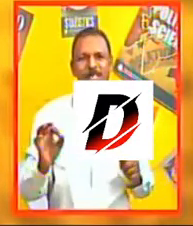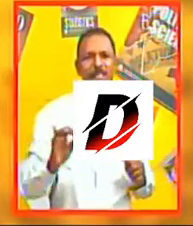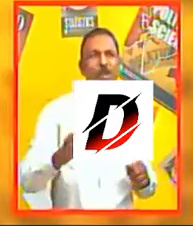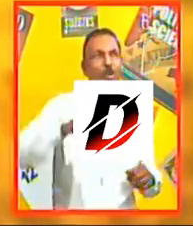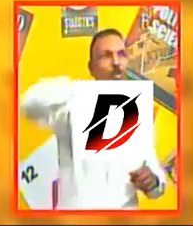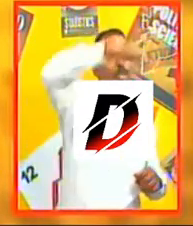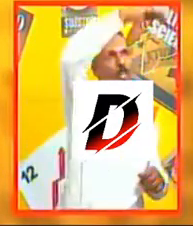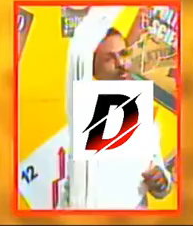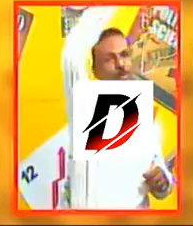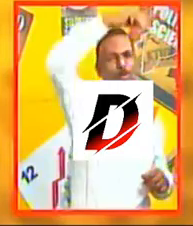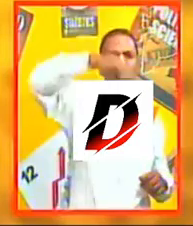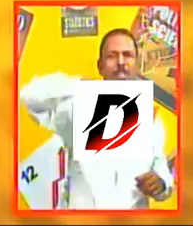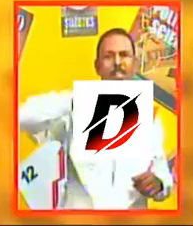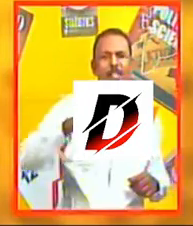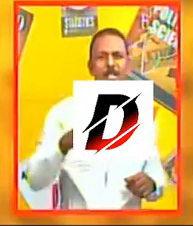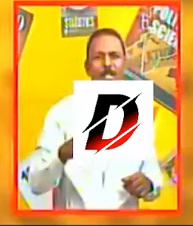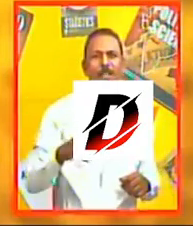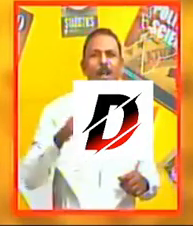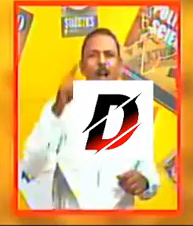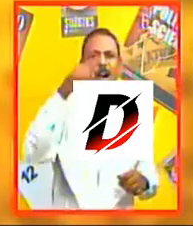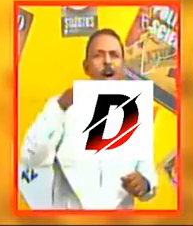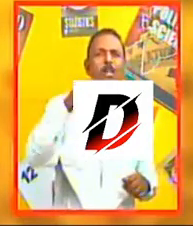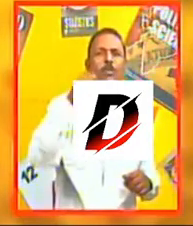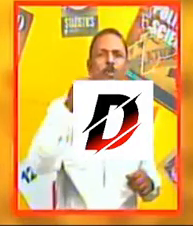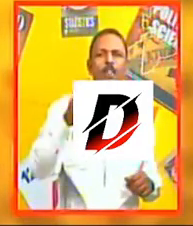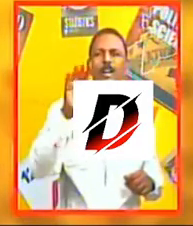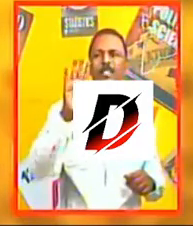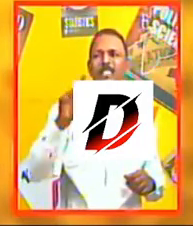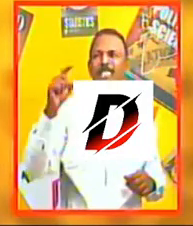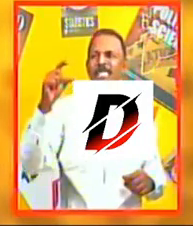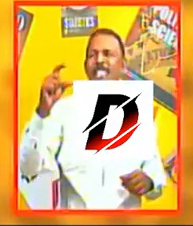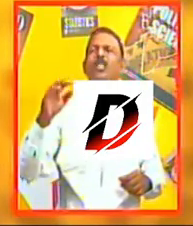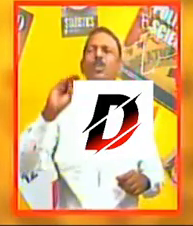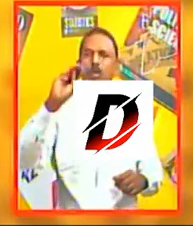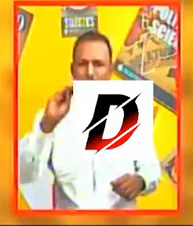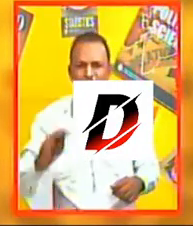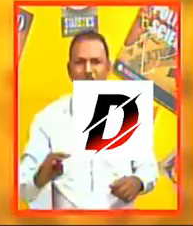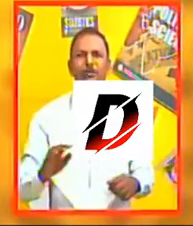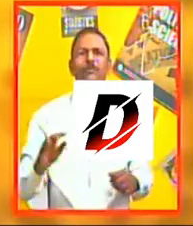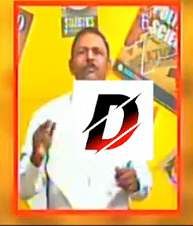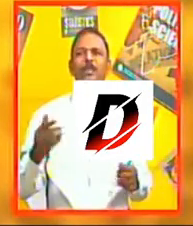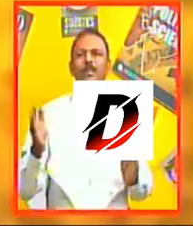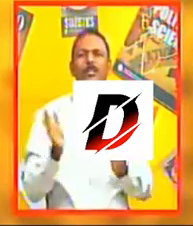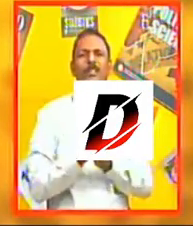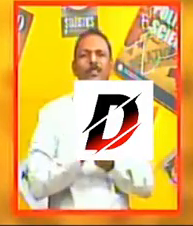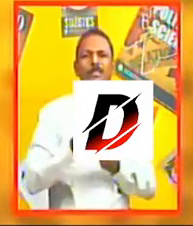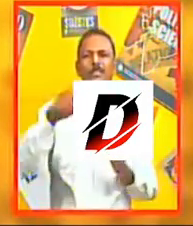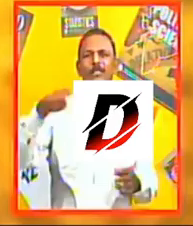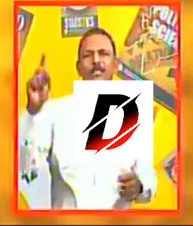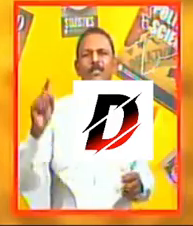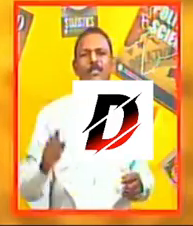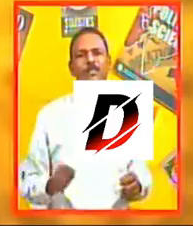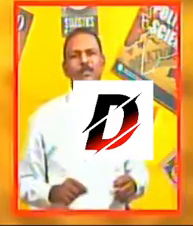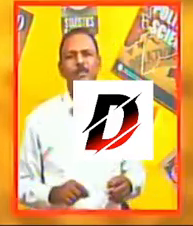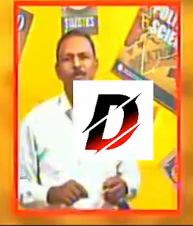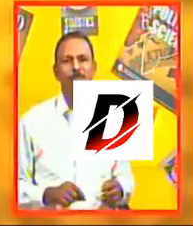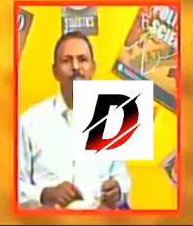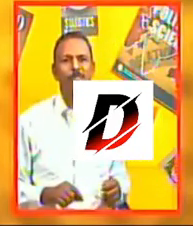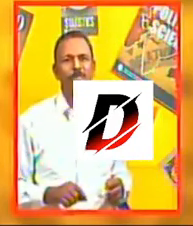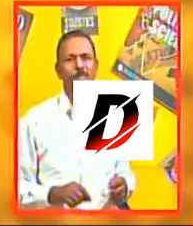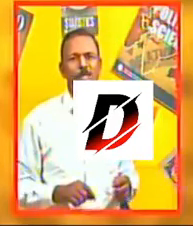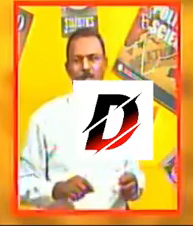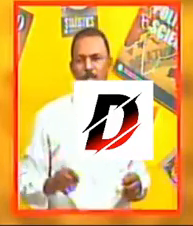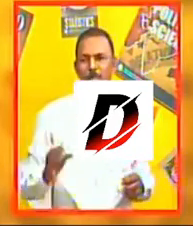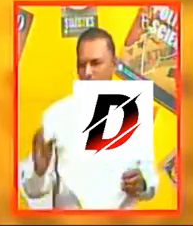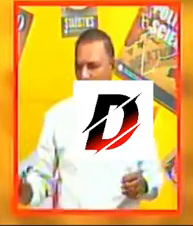1000 மீட்டர் உயரத்திற்கு சொல்லுங்க 6.5 டிகிரி செல்சியஸ் அளவில் வெப்பநிலை குறையும். வெரி குட், வெரி குட், இதுதான் ஆன்சர்.